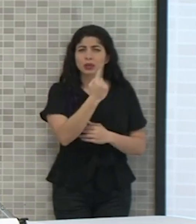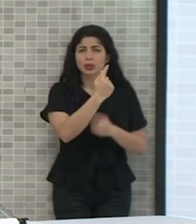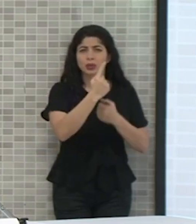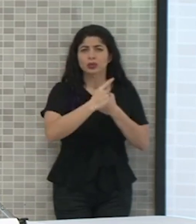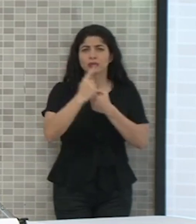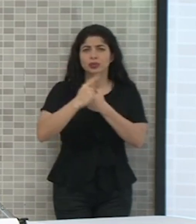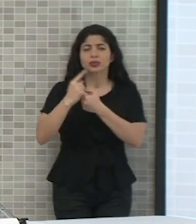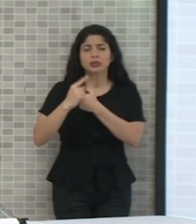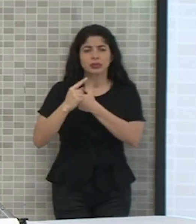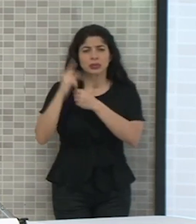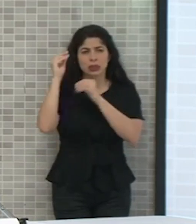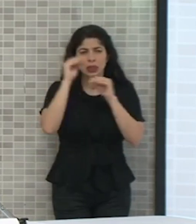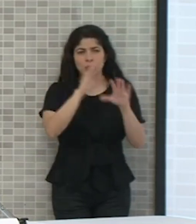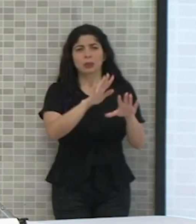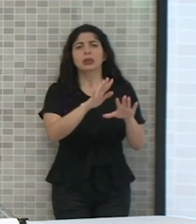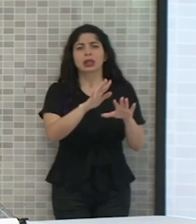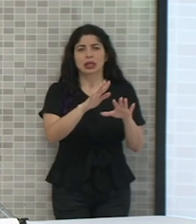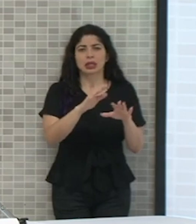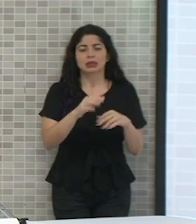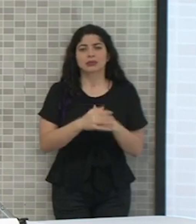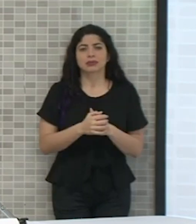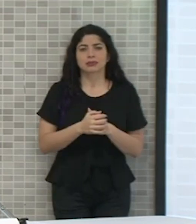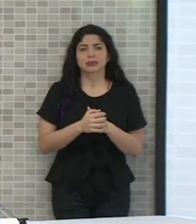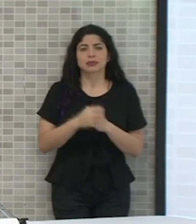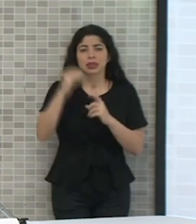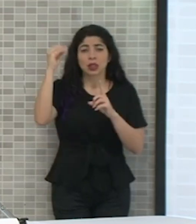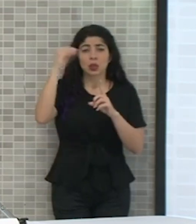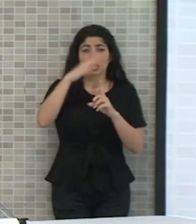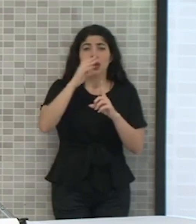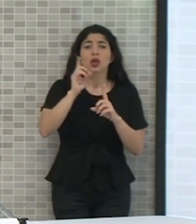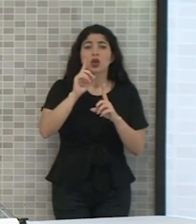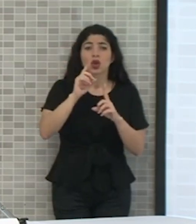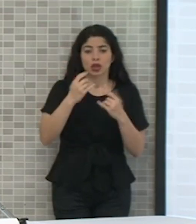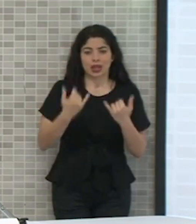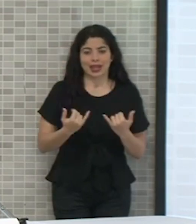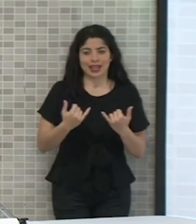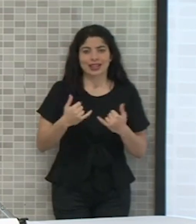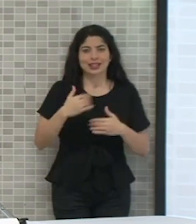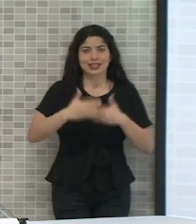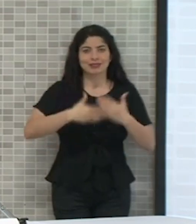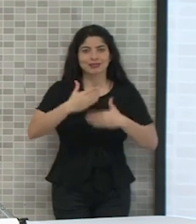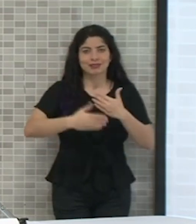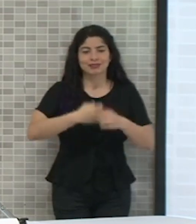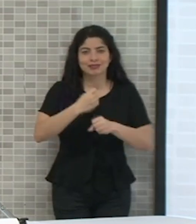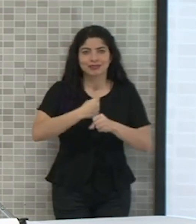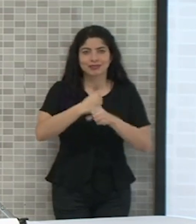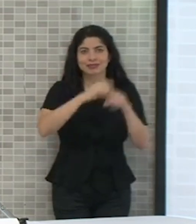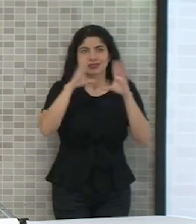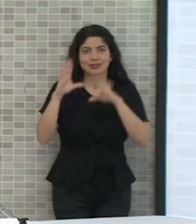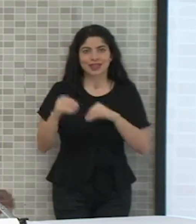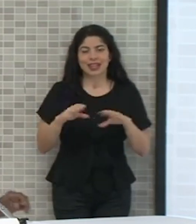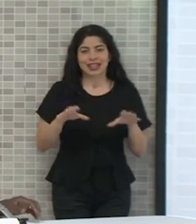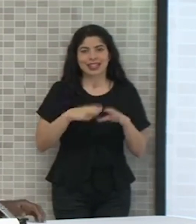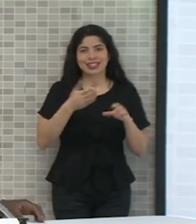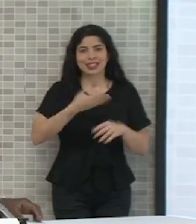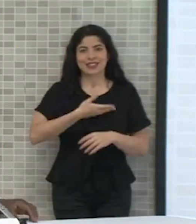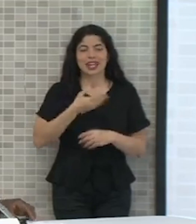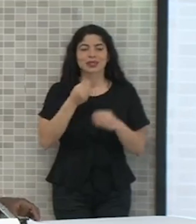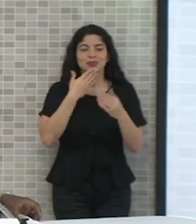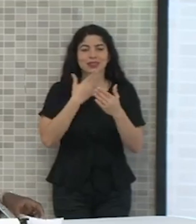participantes en esta gran jornada cívica. Muchas gracias.